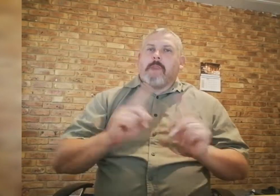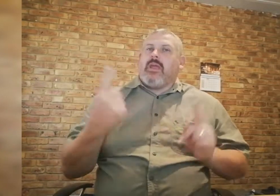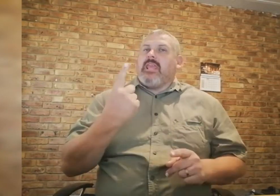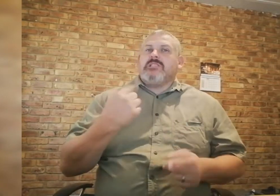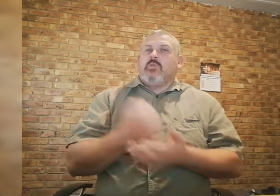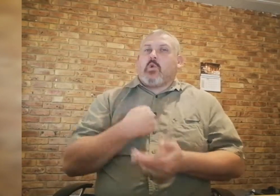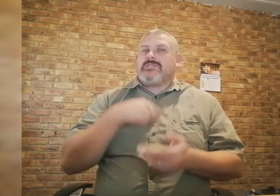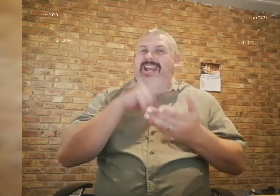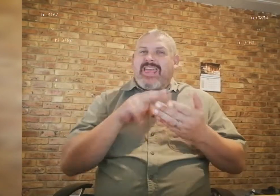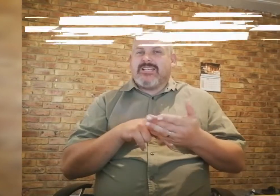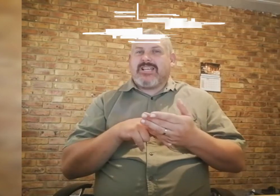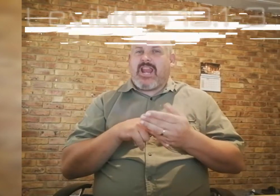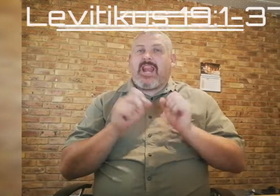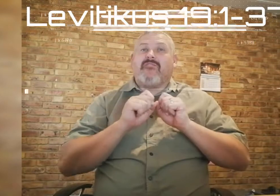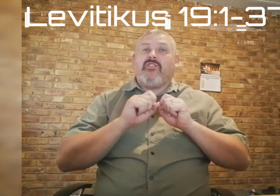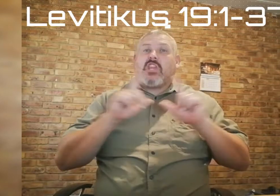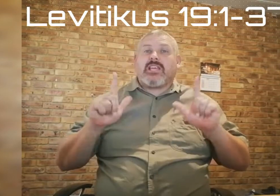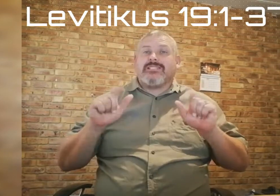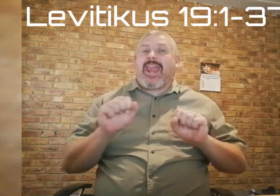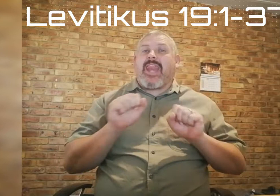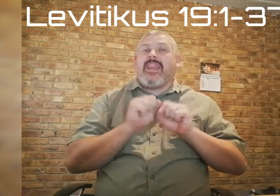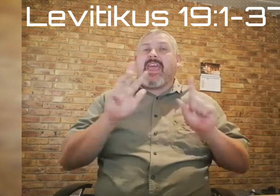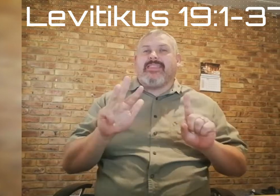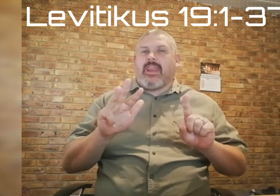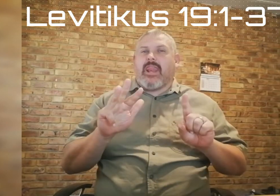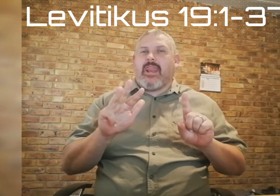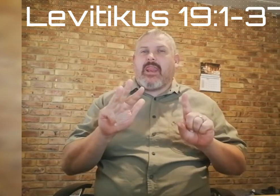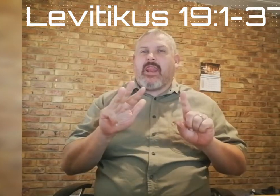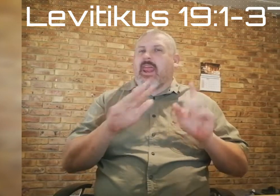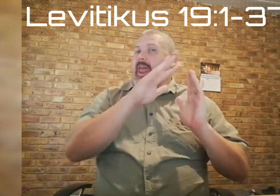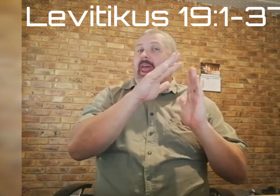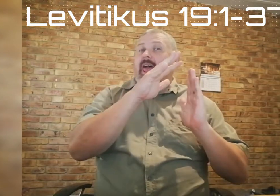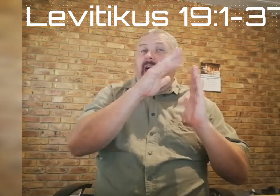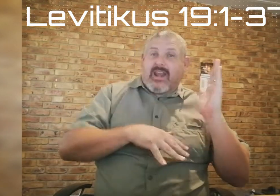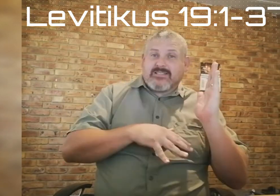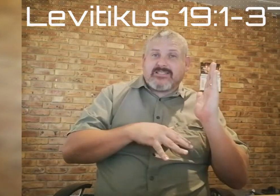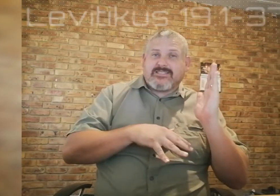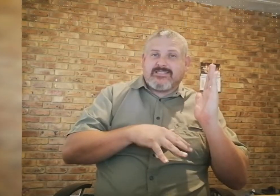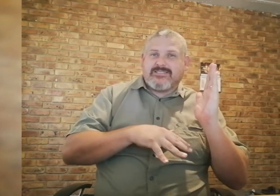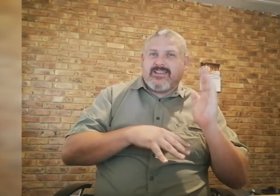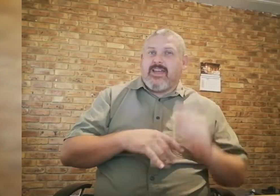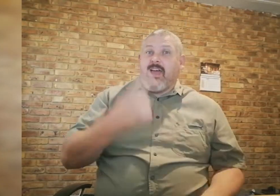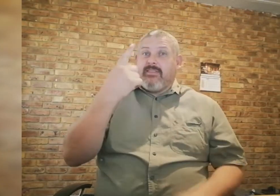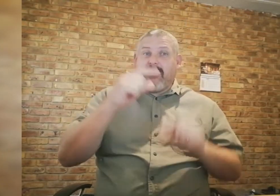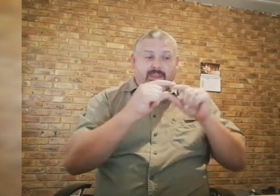Maar eers moet ons lees Leviticus 19. Alles. 1.